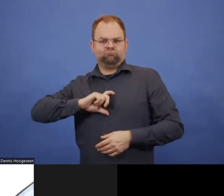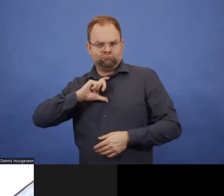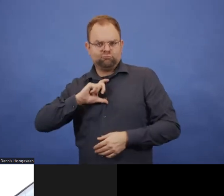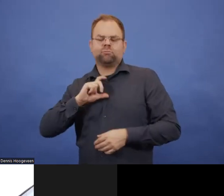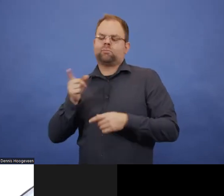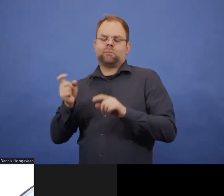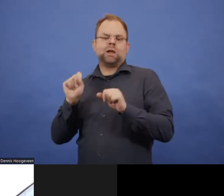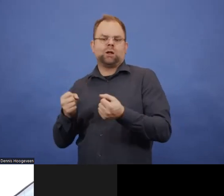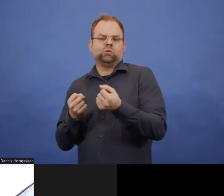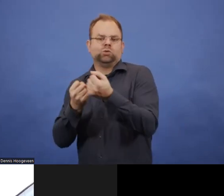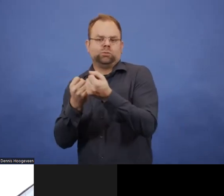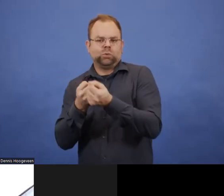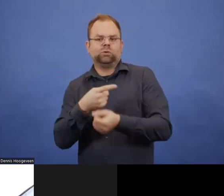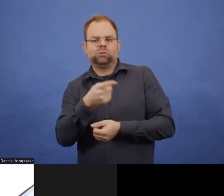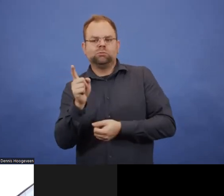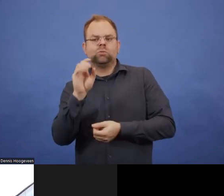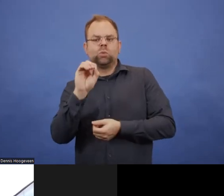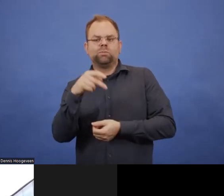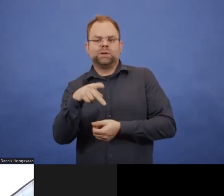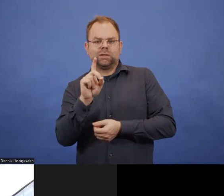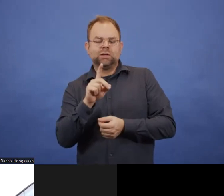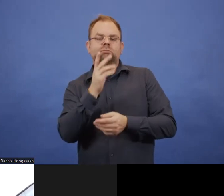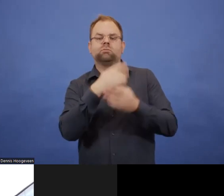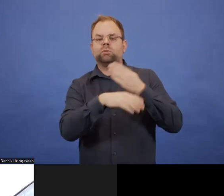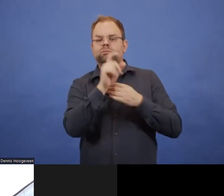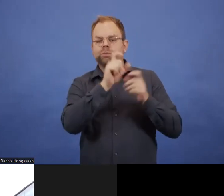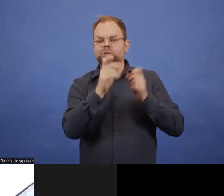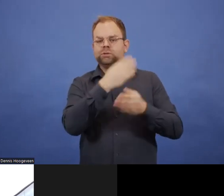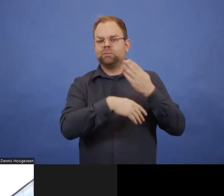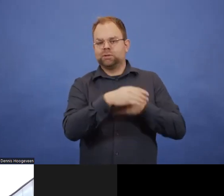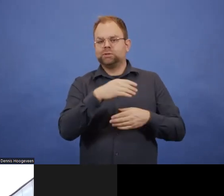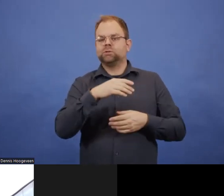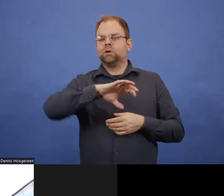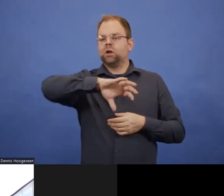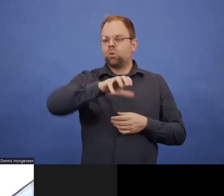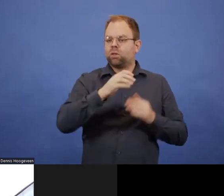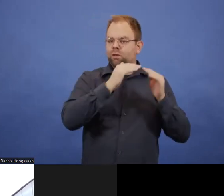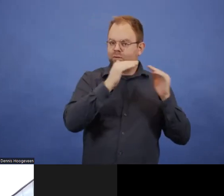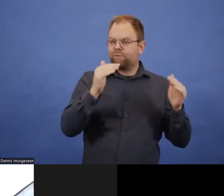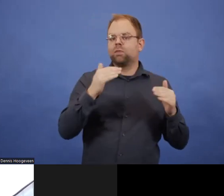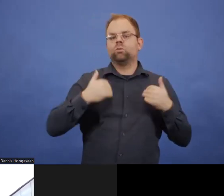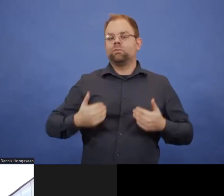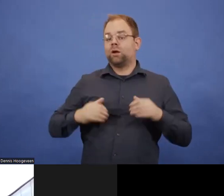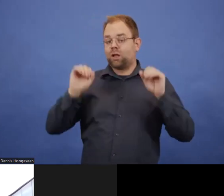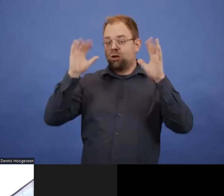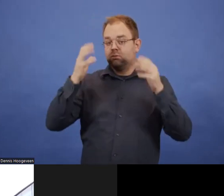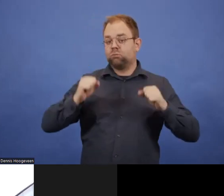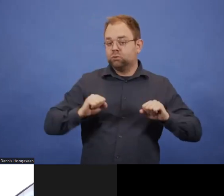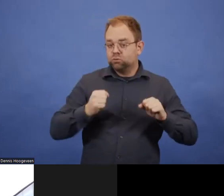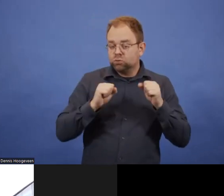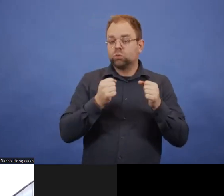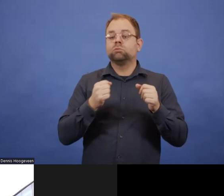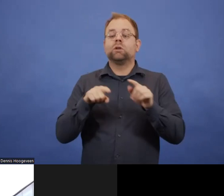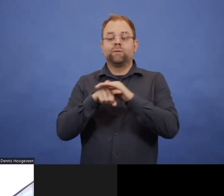regional, incluyendo inclusive los refugiados. Tenemos muchas